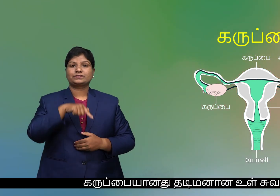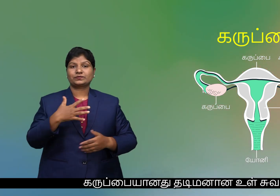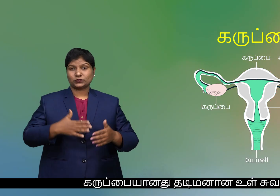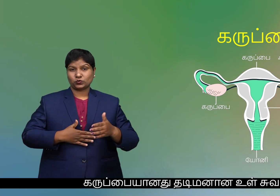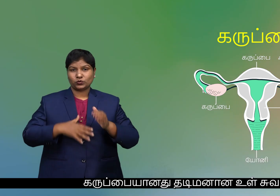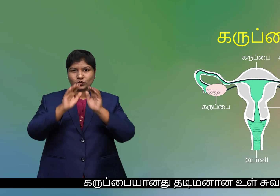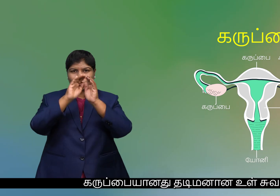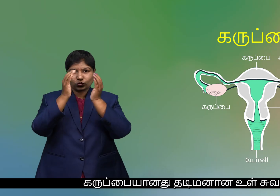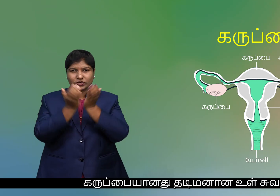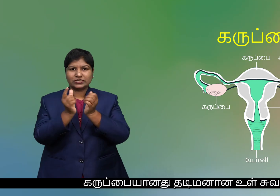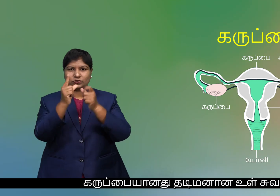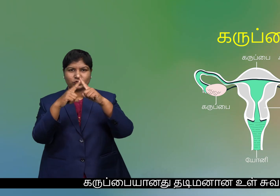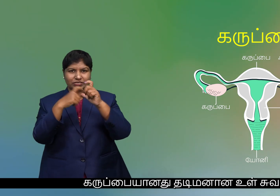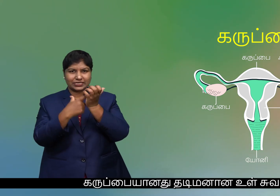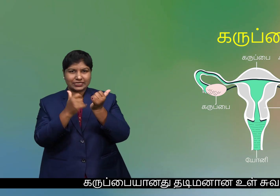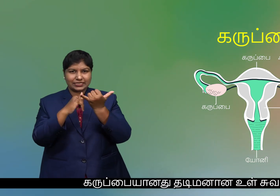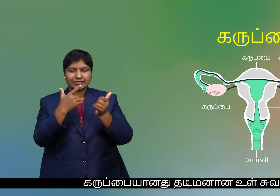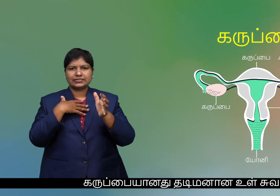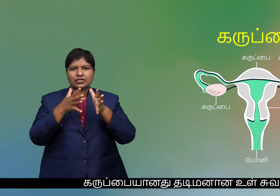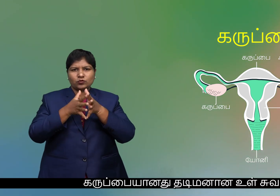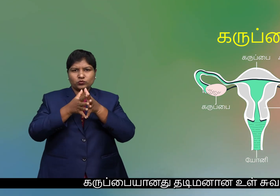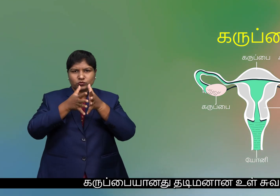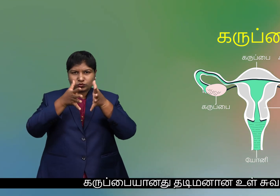கருப்பையானது தடிமனான உள் சுவர்